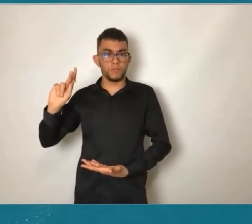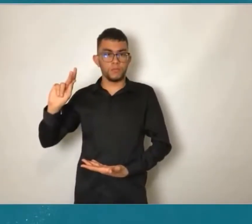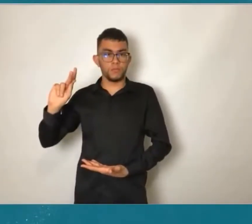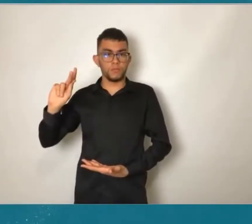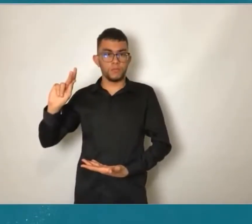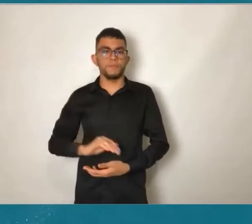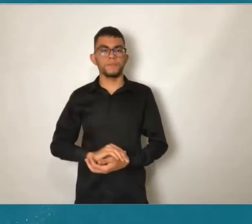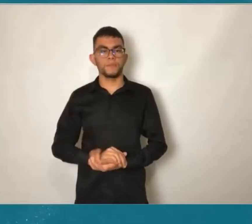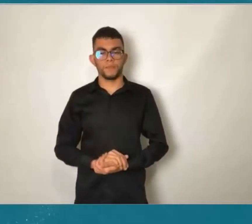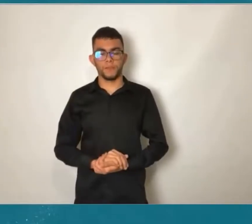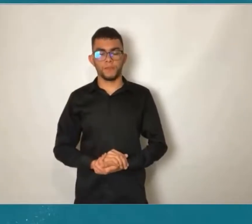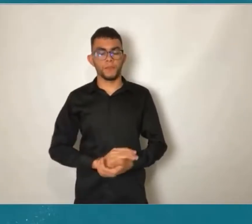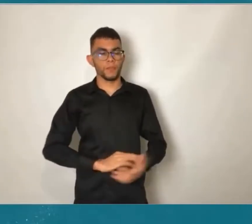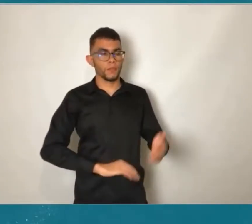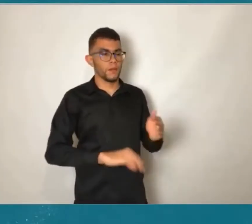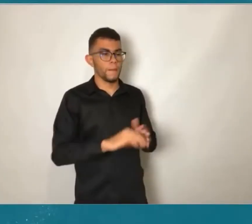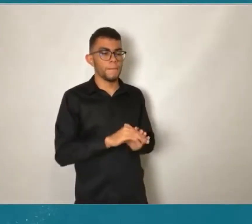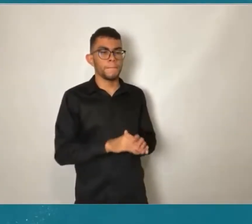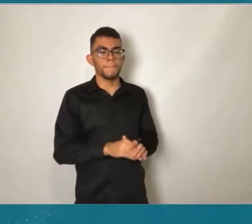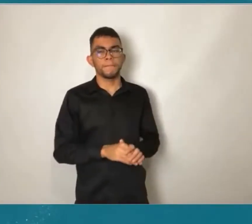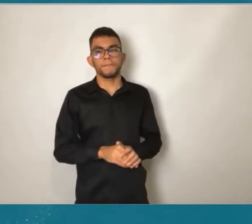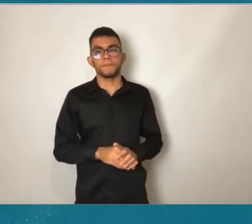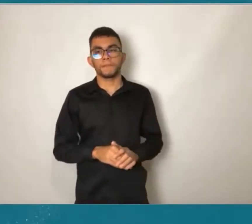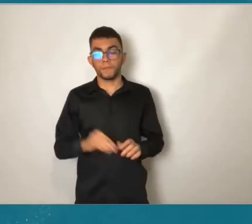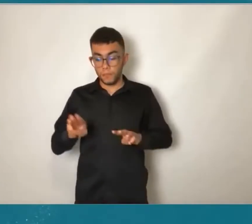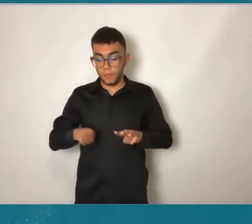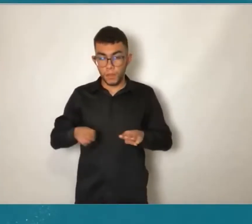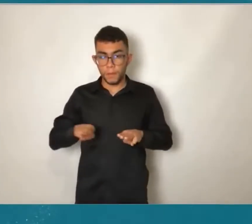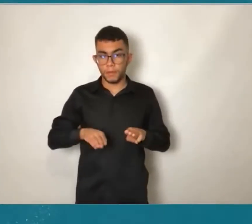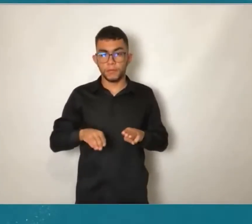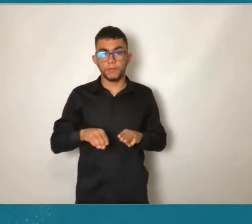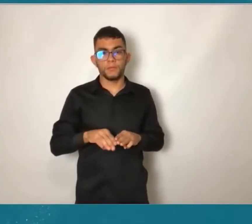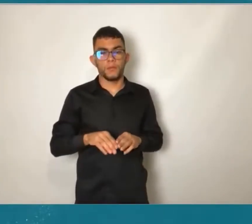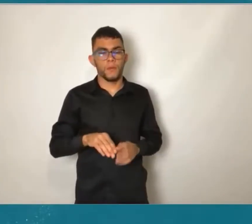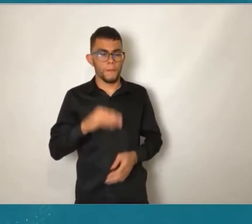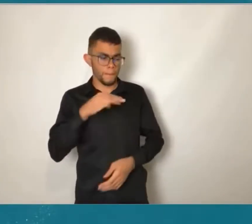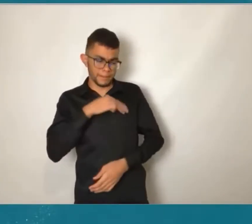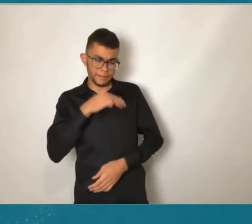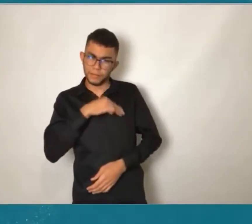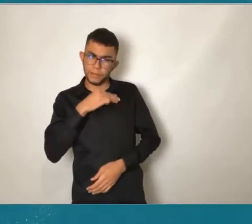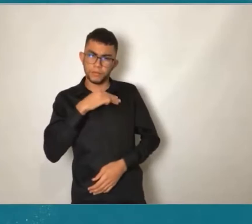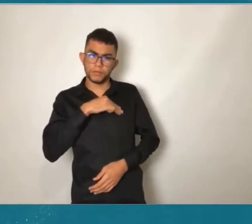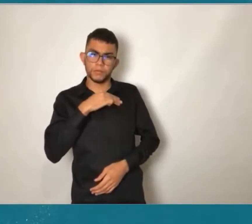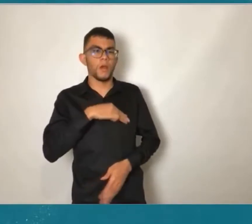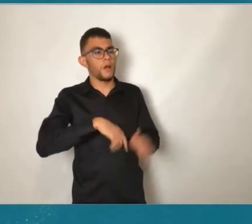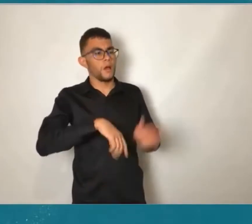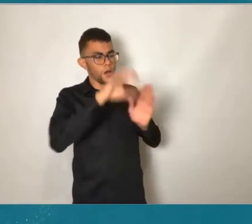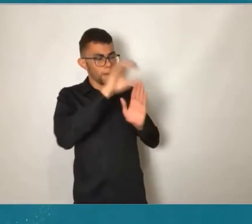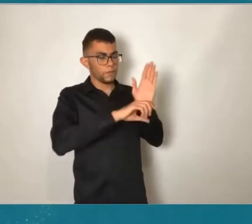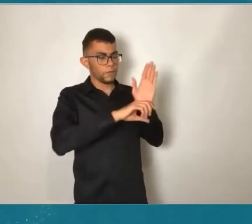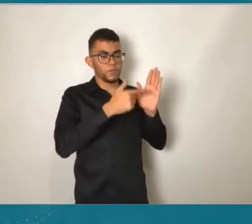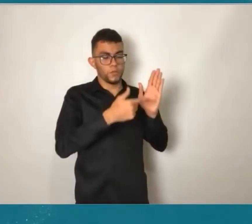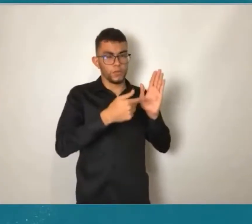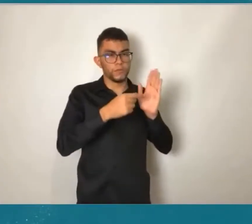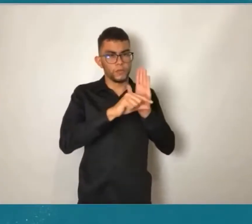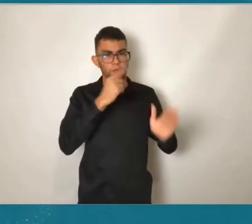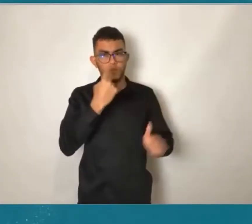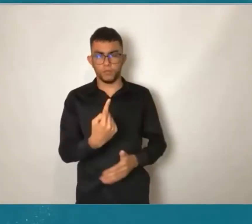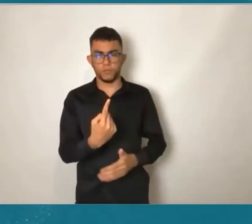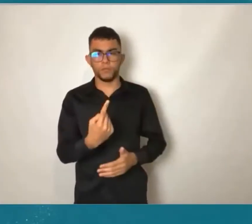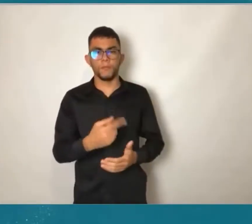Eu conceber? Eu sou virgem. Eis que conceberás e darás à luz um filho a quem chamarás